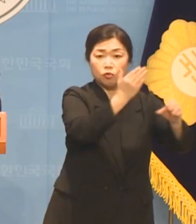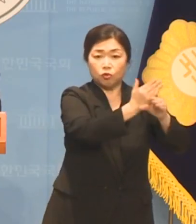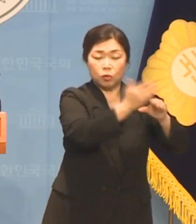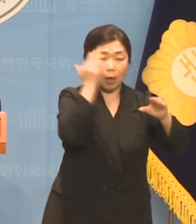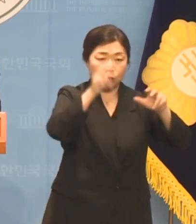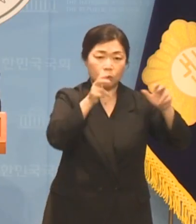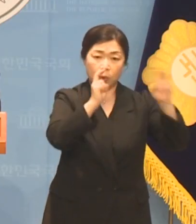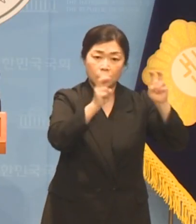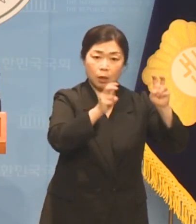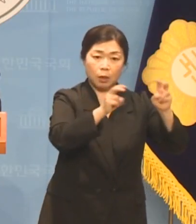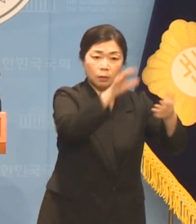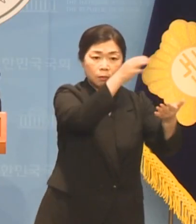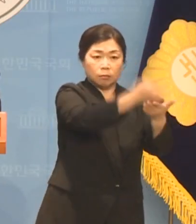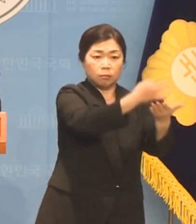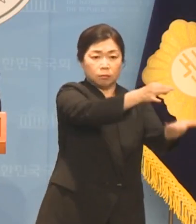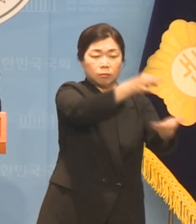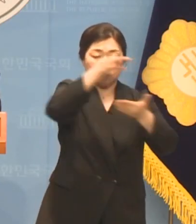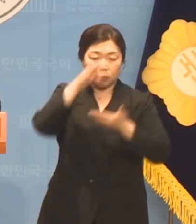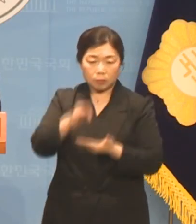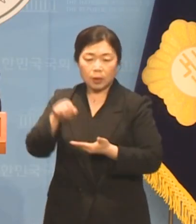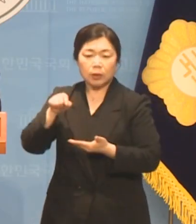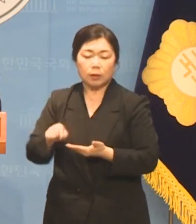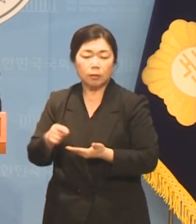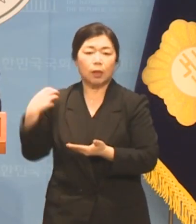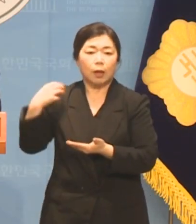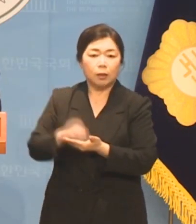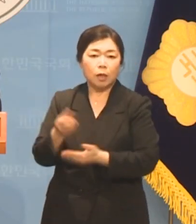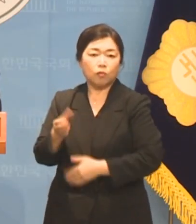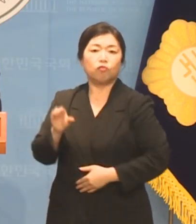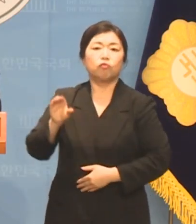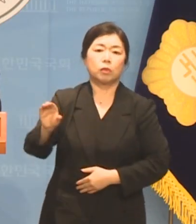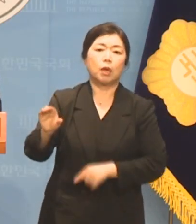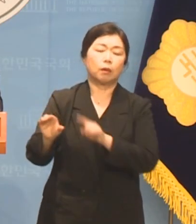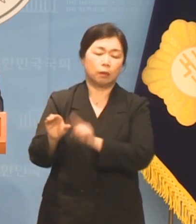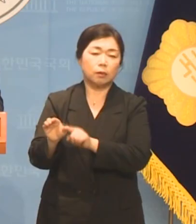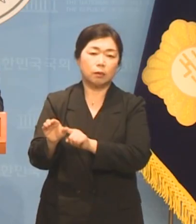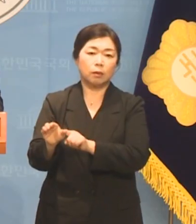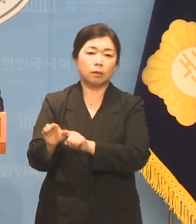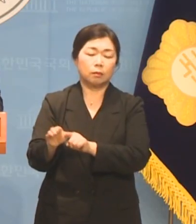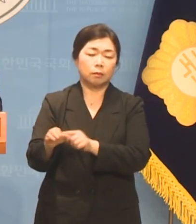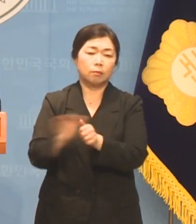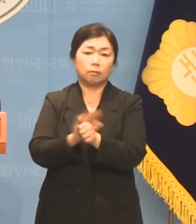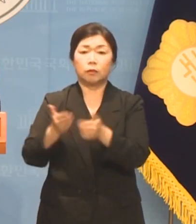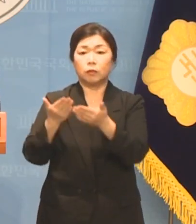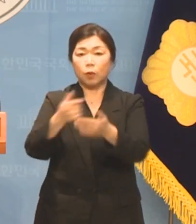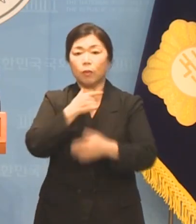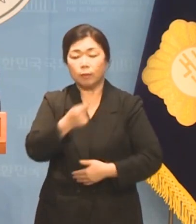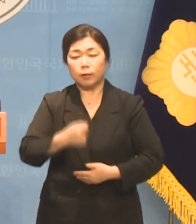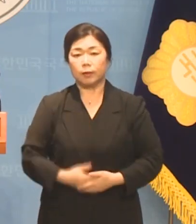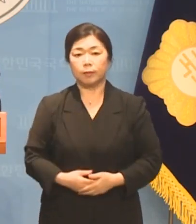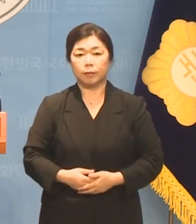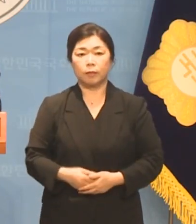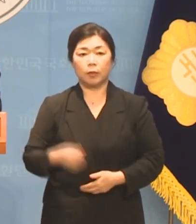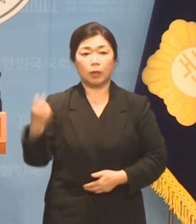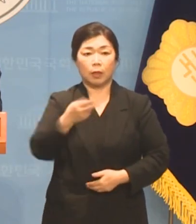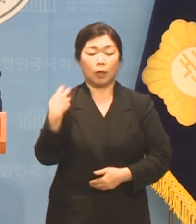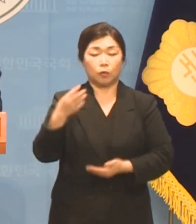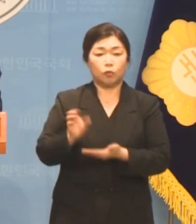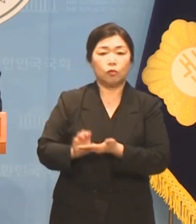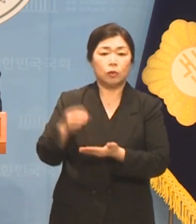우리 기업들이 거둔 수익을 국내로 재투자하도록 적극 유도하겠습니다. 재투자 리쇼링에